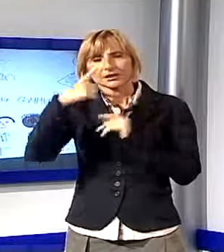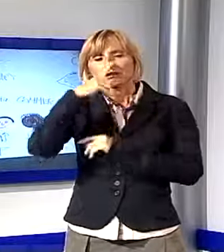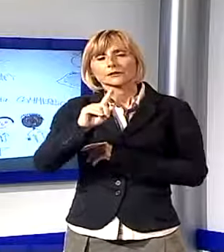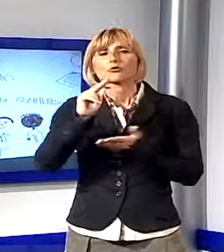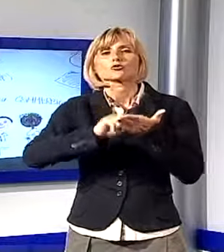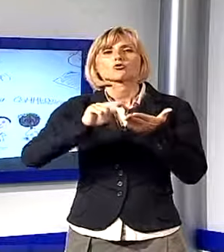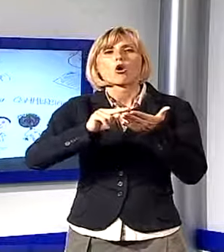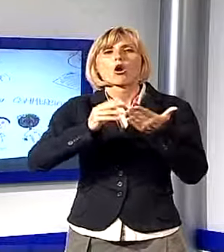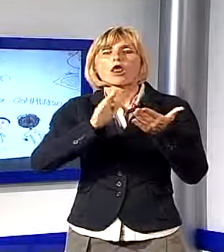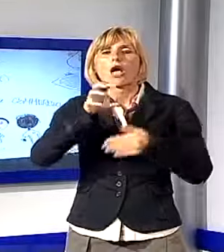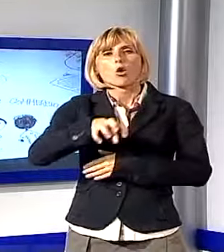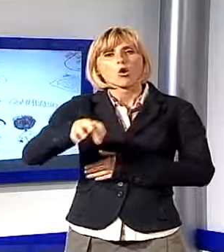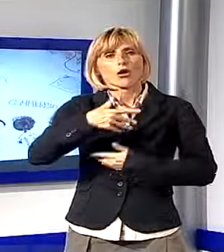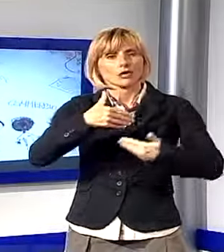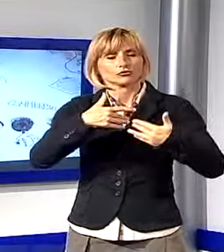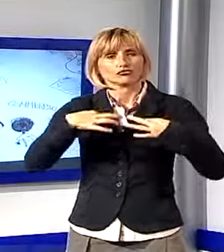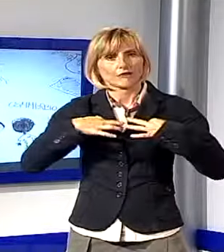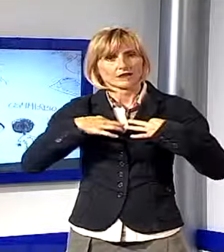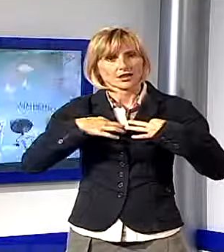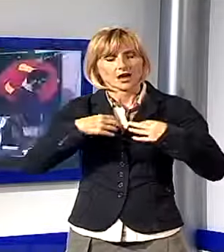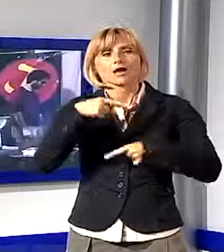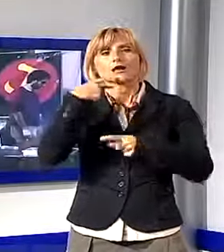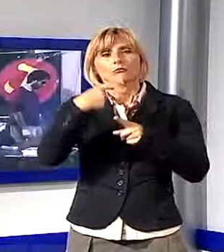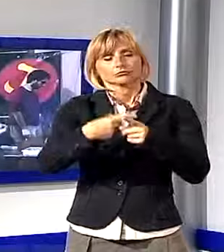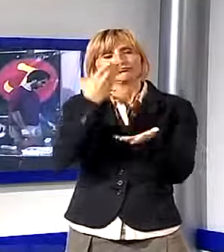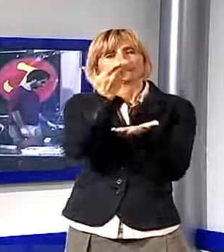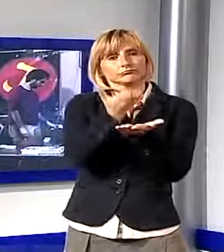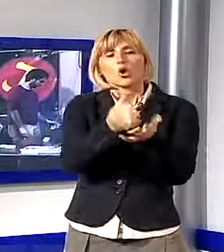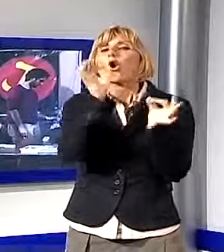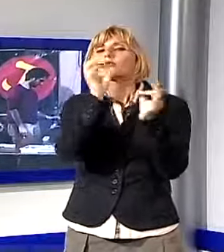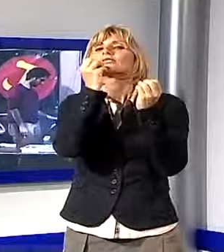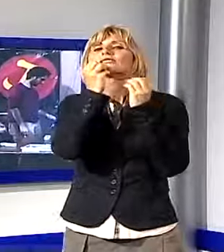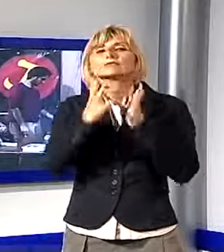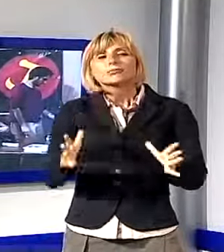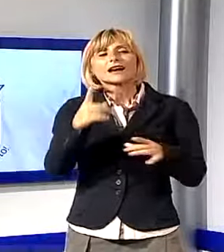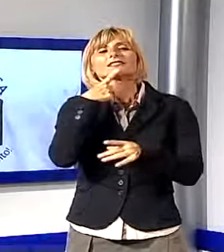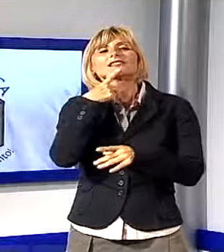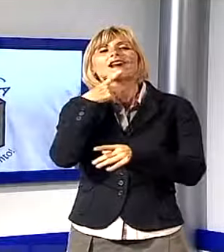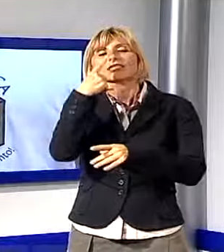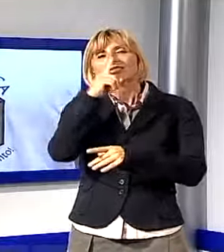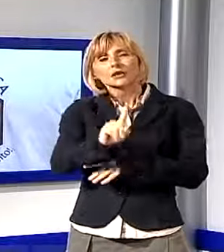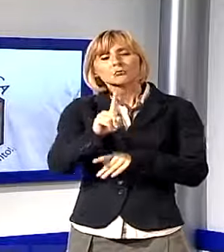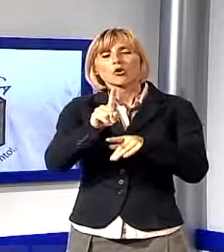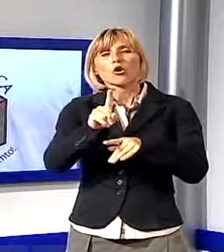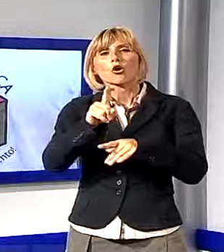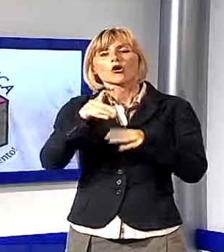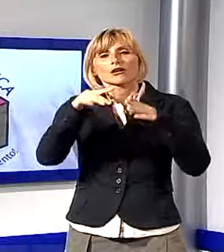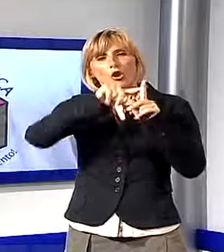civica di musica che ha portato in piazza il frutto del suo lavoro, o la simpatica iniziativa di Garfa Ludica che sotto il loggiato ha proposto i giochi